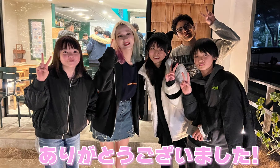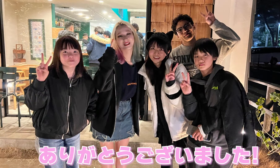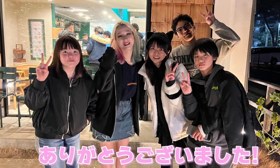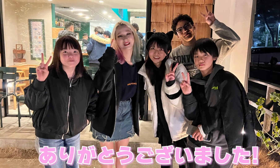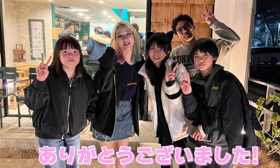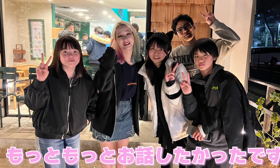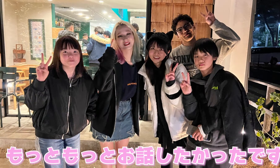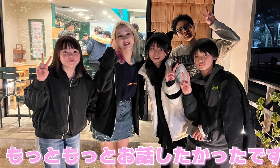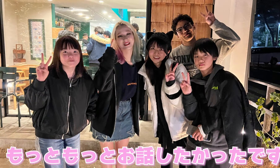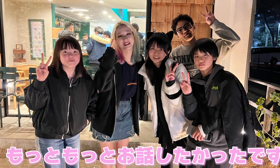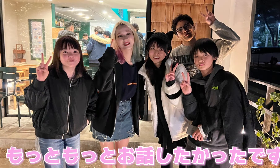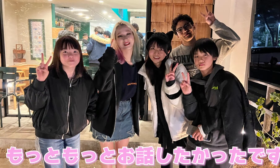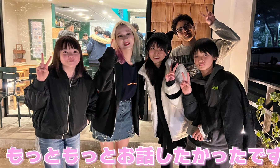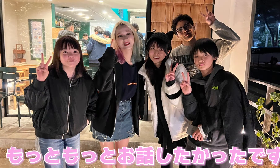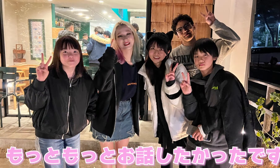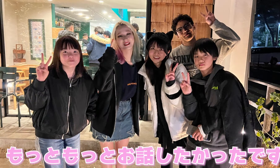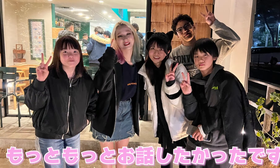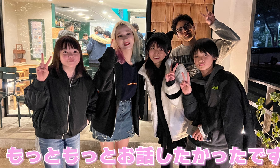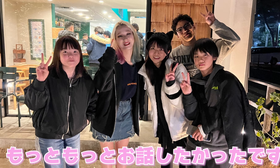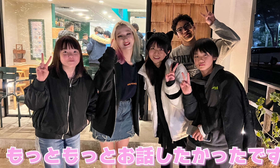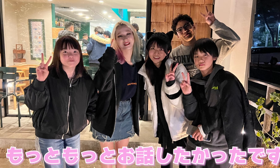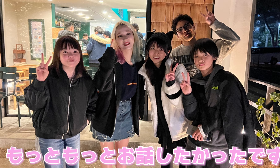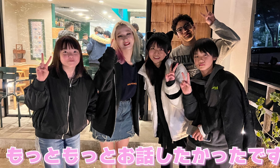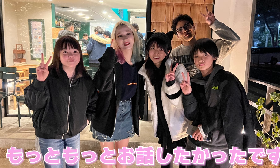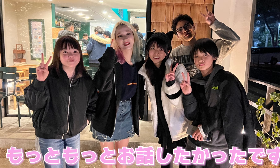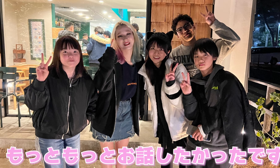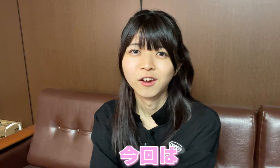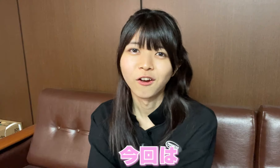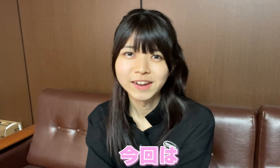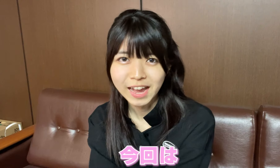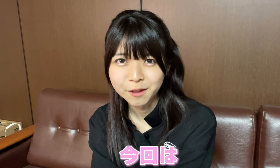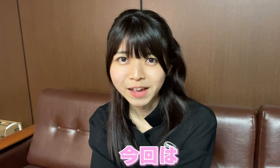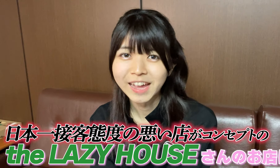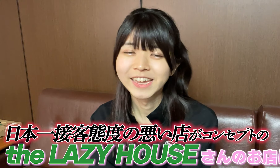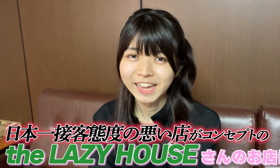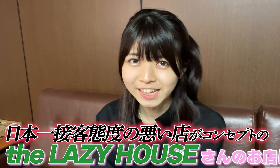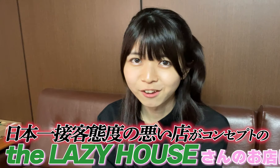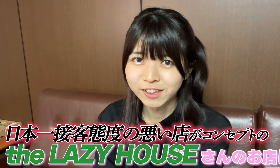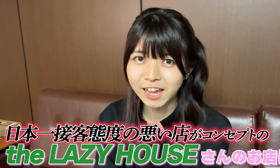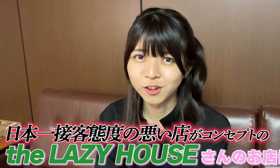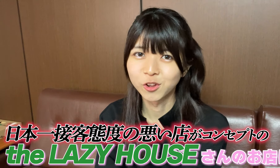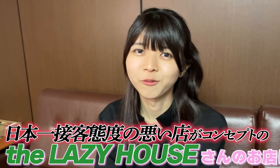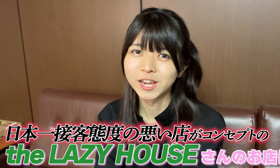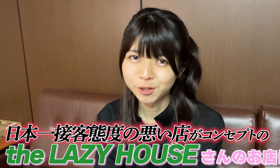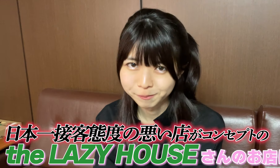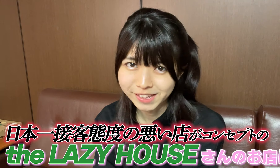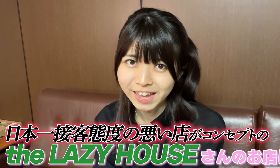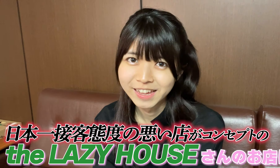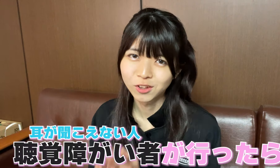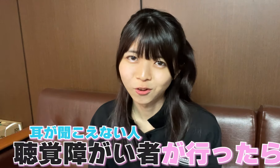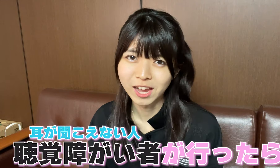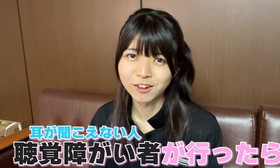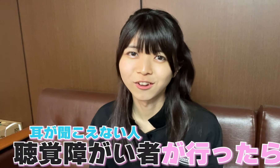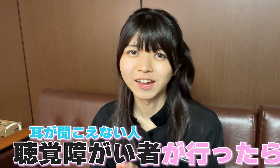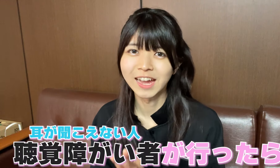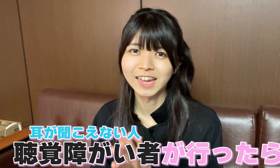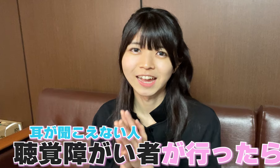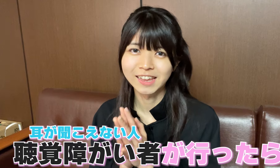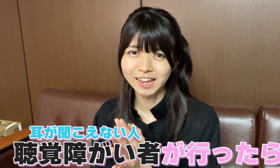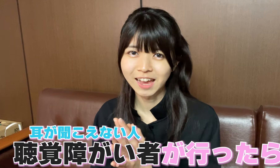ました。もっともっとお話ししたかったです。今回は接客態度の悪い店、聴覚障害者がいたら